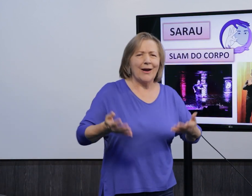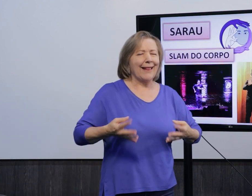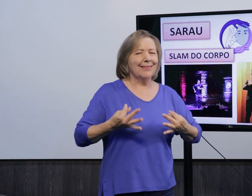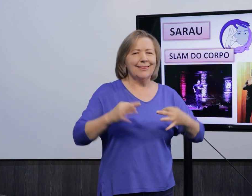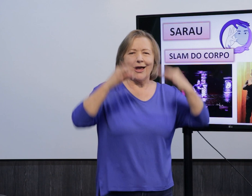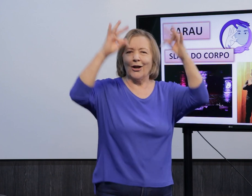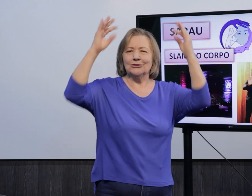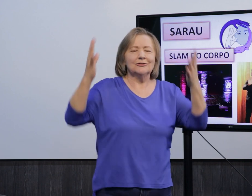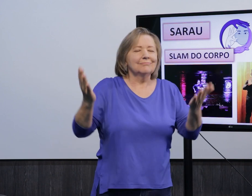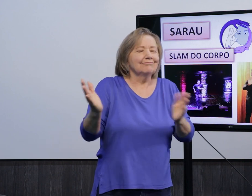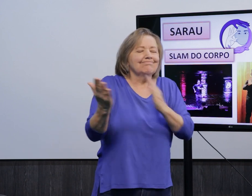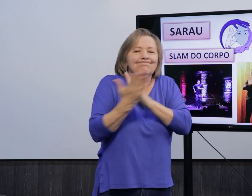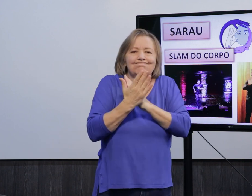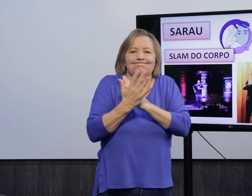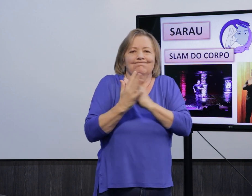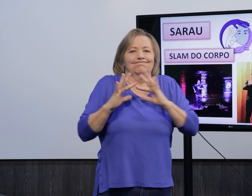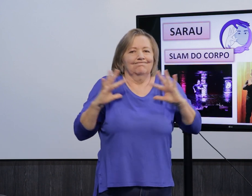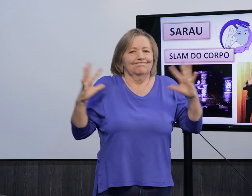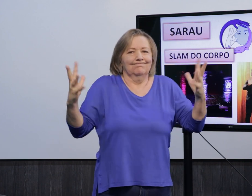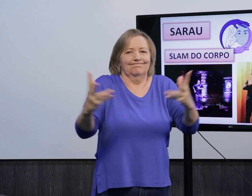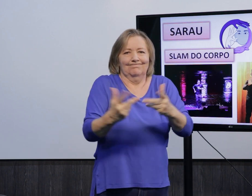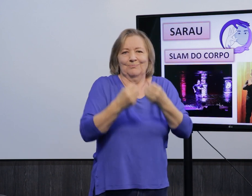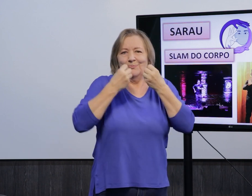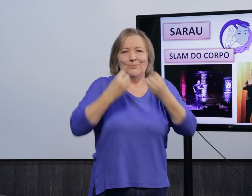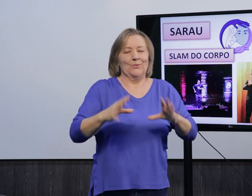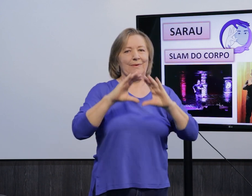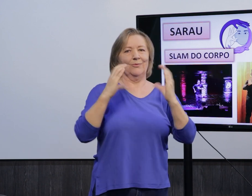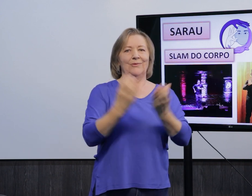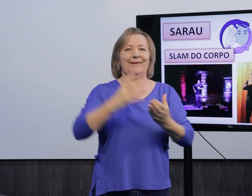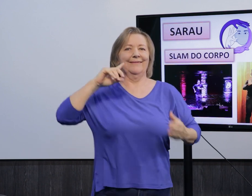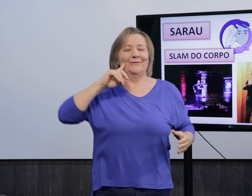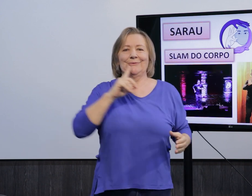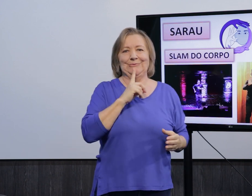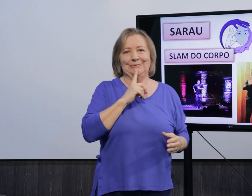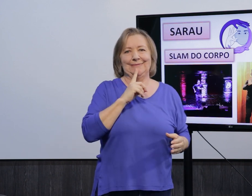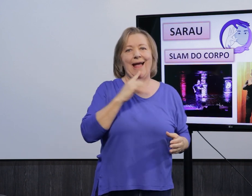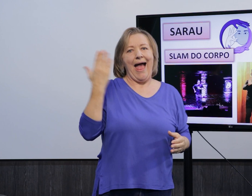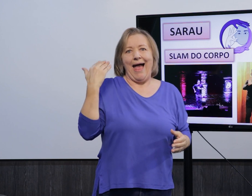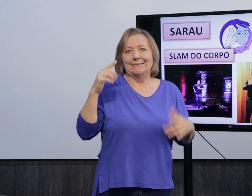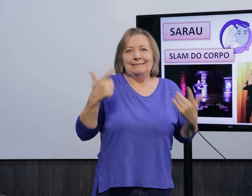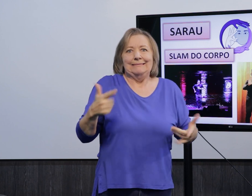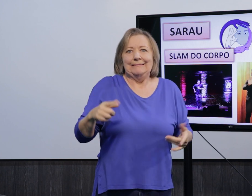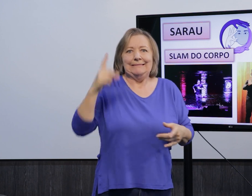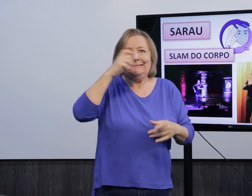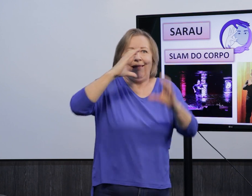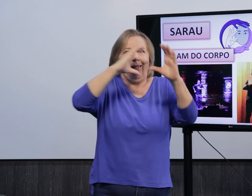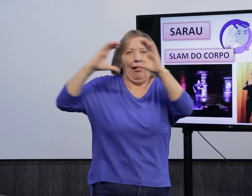né agora com a tecnologia que auxiliou muito a todos né Principalmente a comunidade surda né que antes era